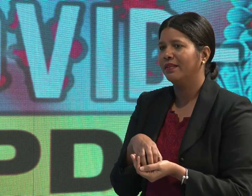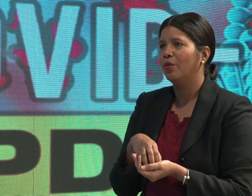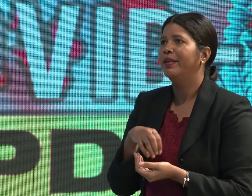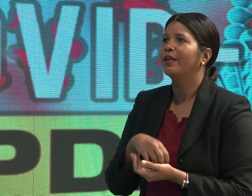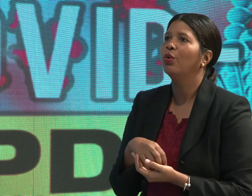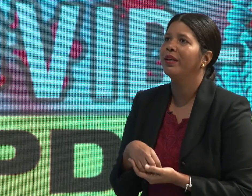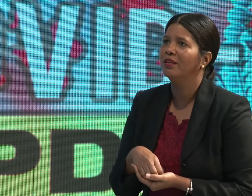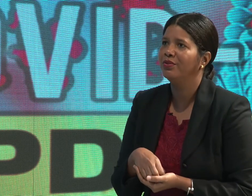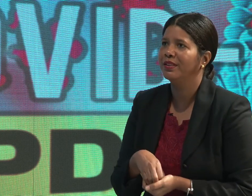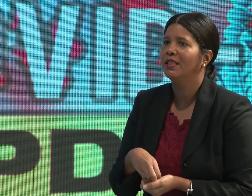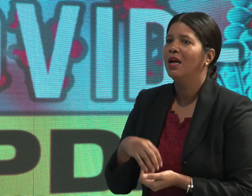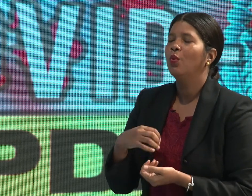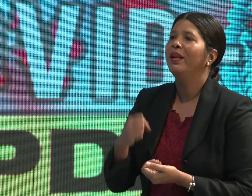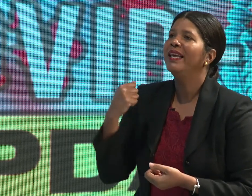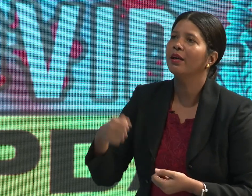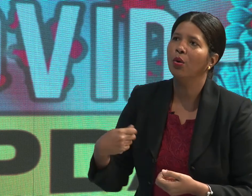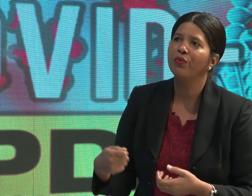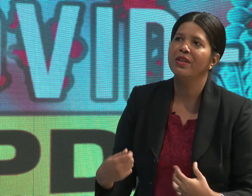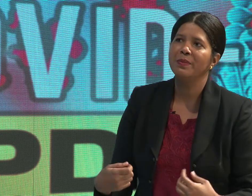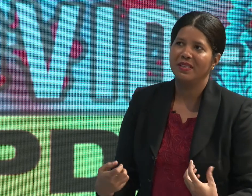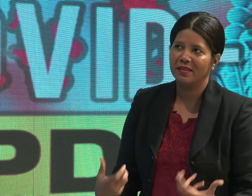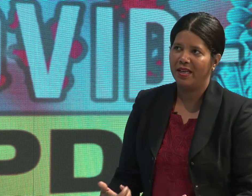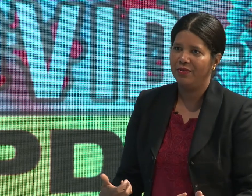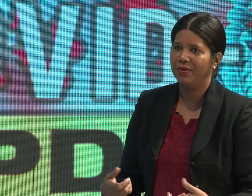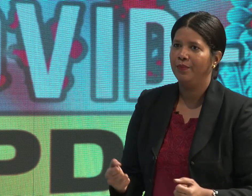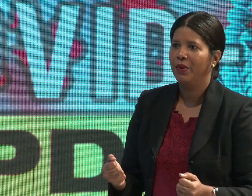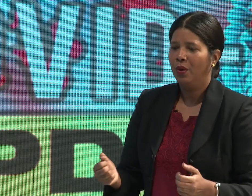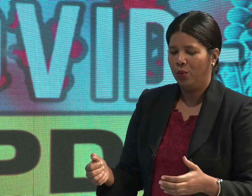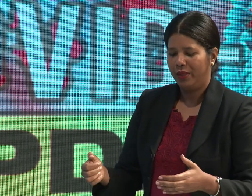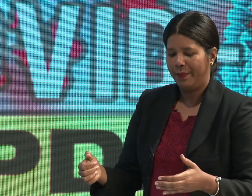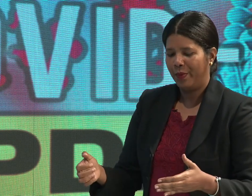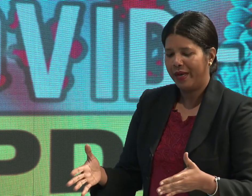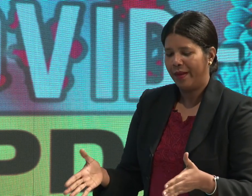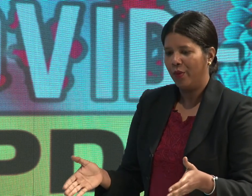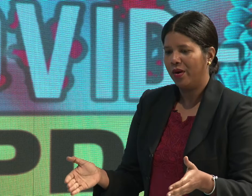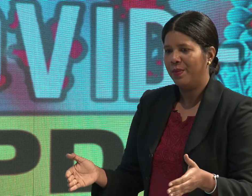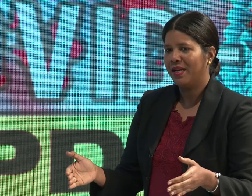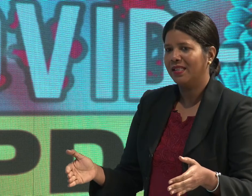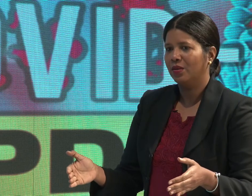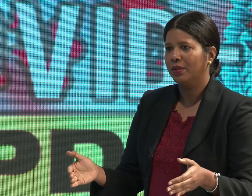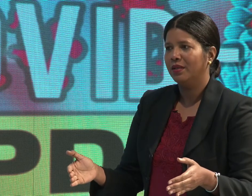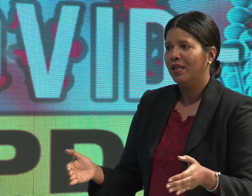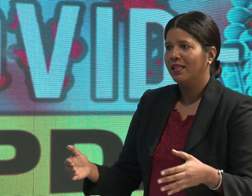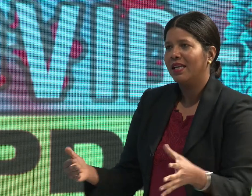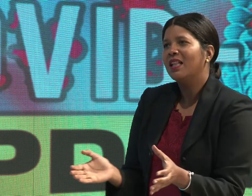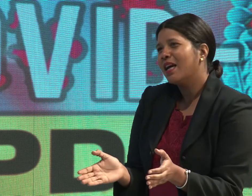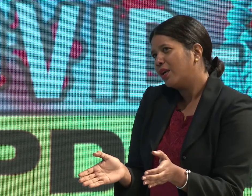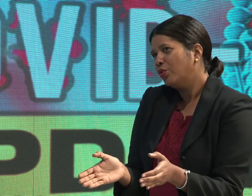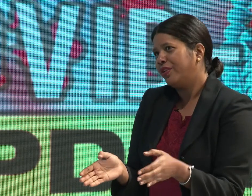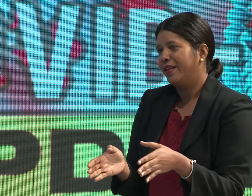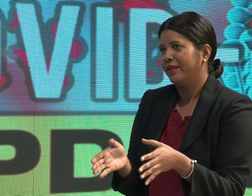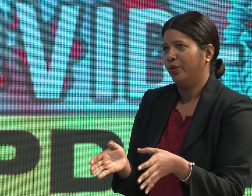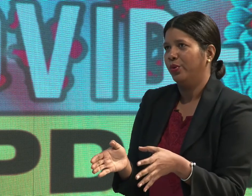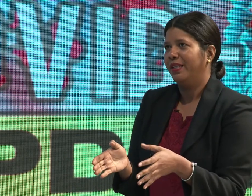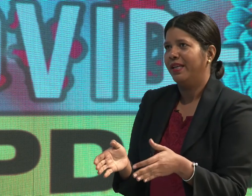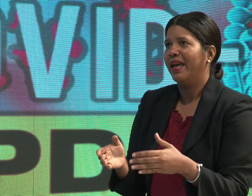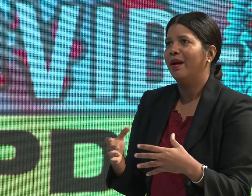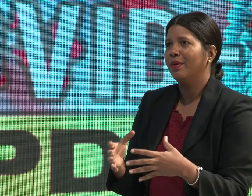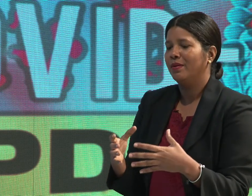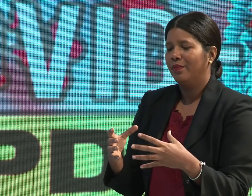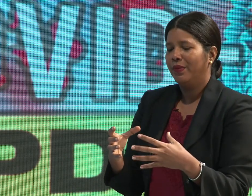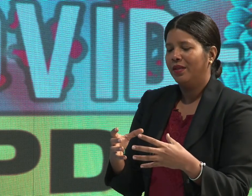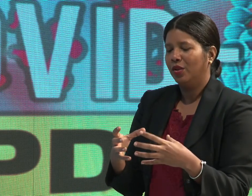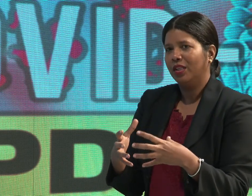eerlijk mag zeggen, we leren ook heel veel. We leren ook veel meer schrijven. Yeah. Ik heb ook gemerkt dat we naar elkaar toe zijn gegroeid en echt